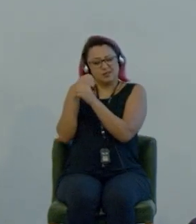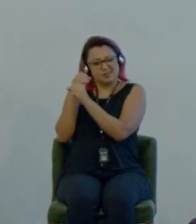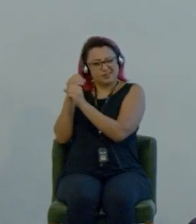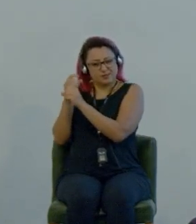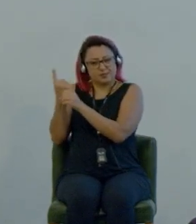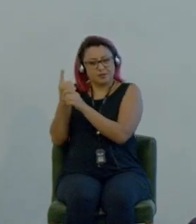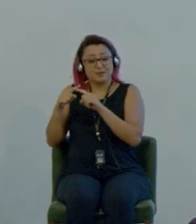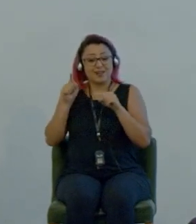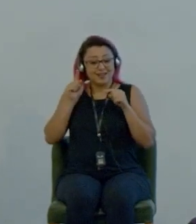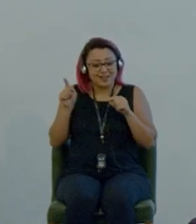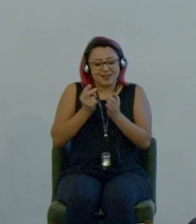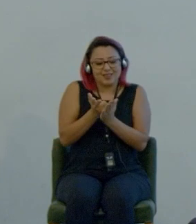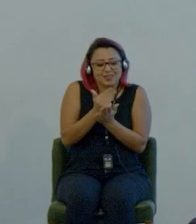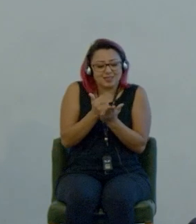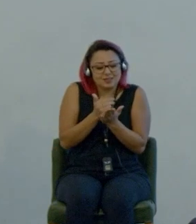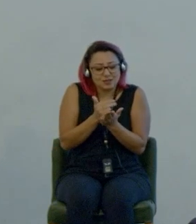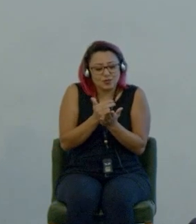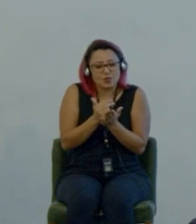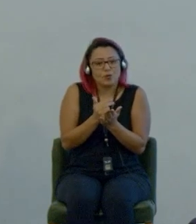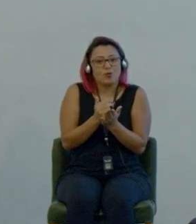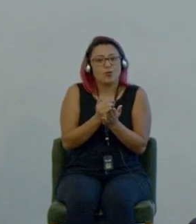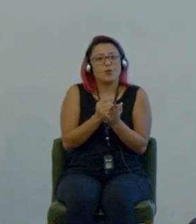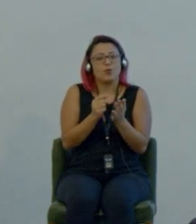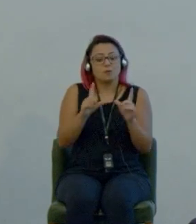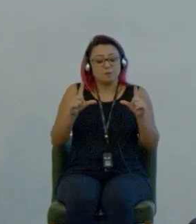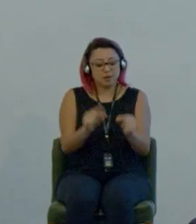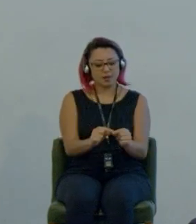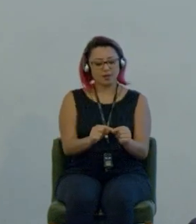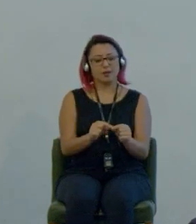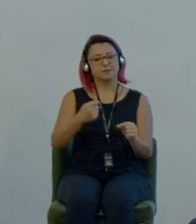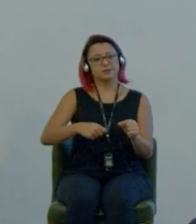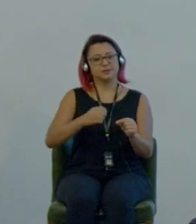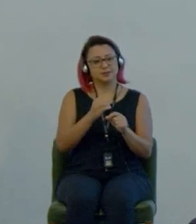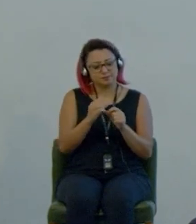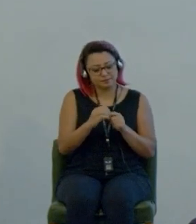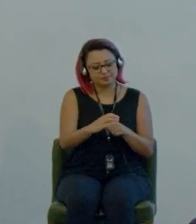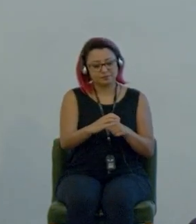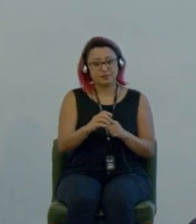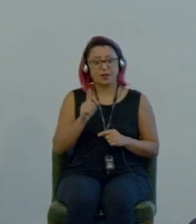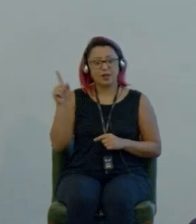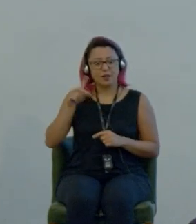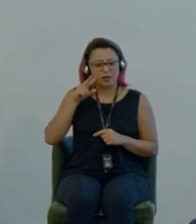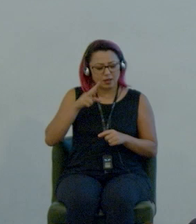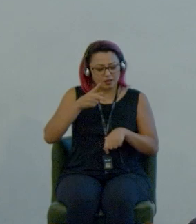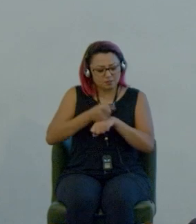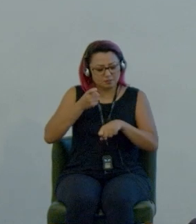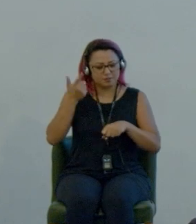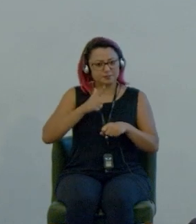à dessiner ce qu'il voit. Et il voit des choses extraordinaires. Et dans la préface de son